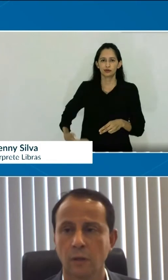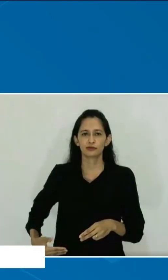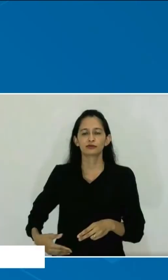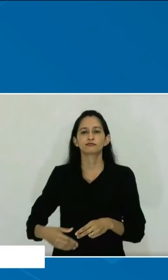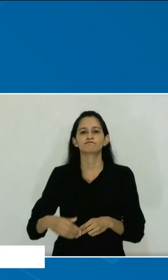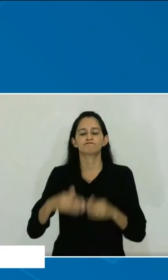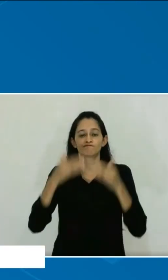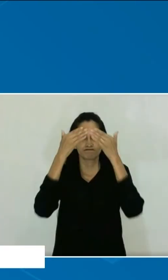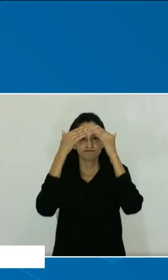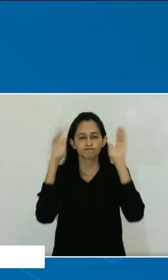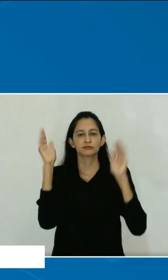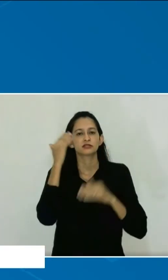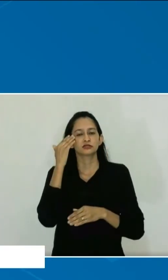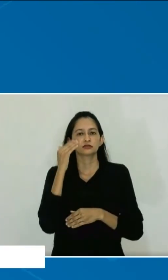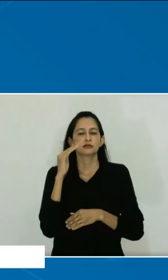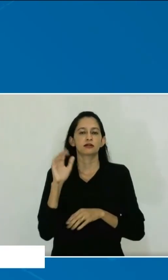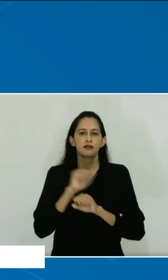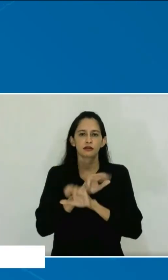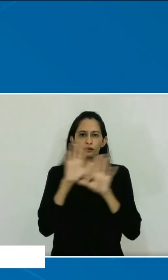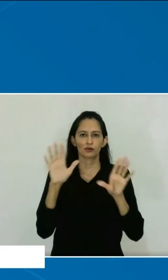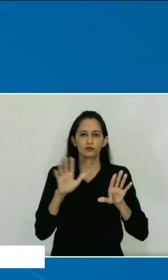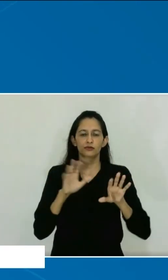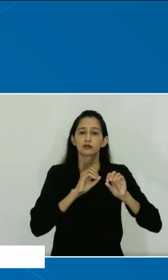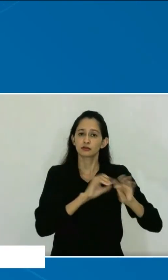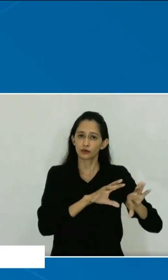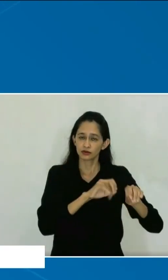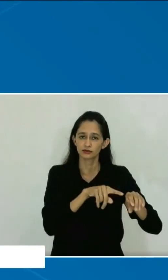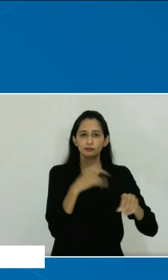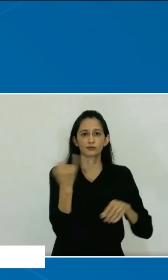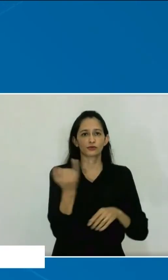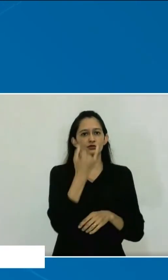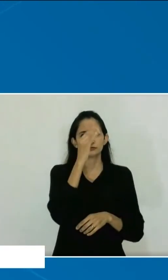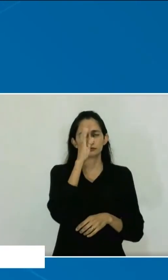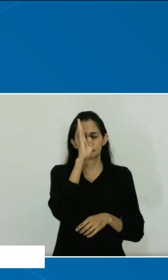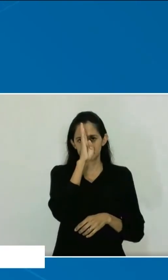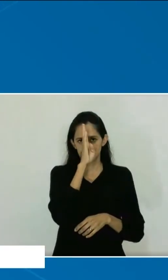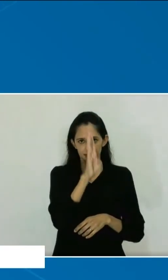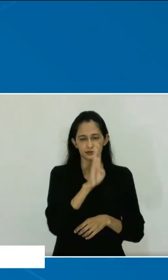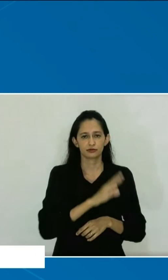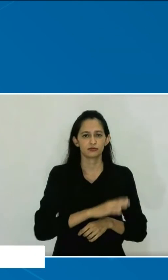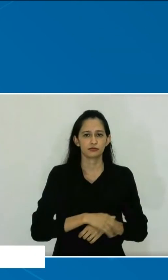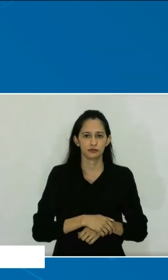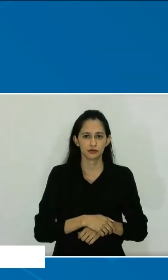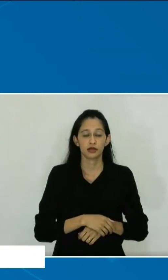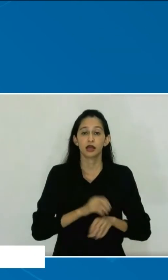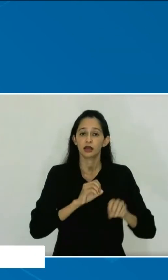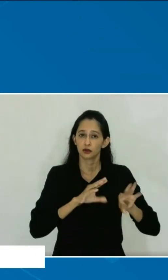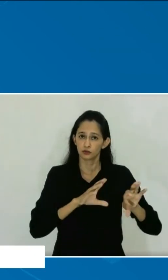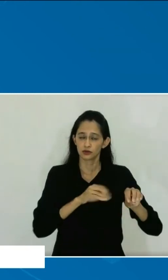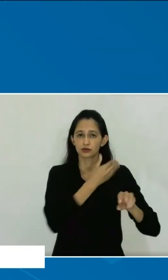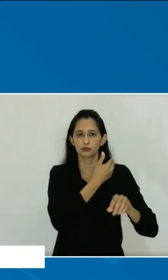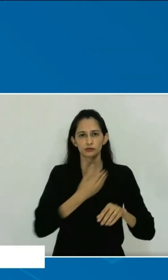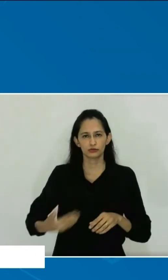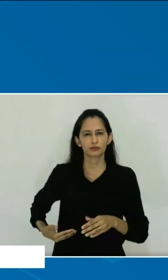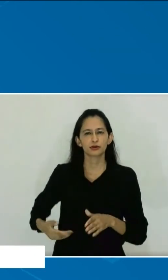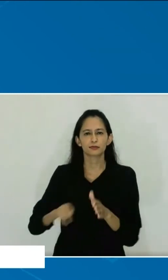educação, e a educação pública, como já mostrado por algumas pesquisas da Andifes, uma especificamente em